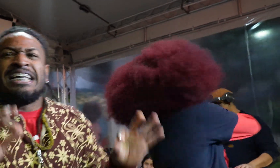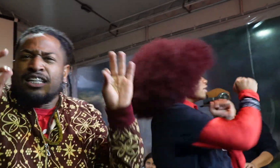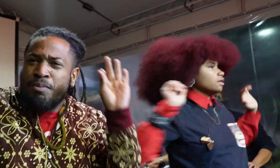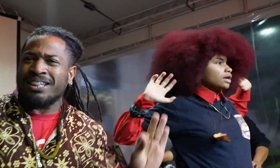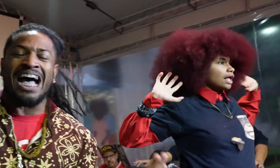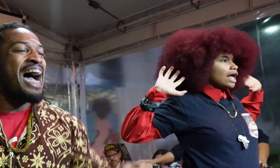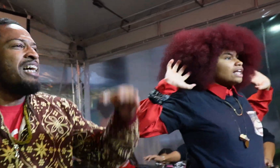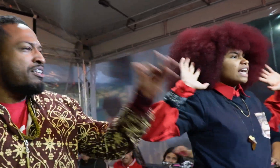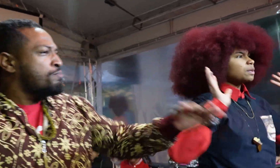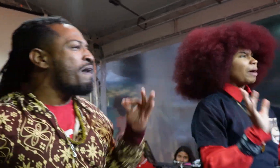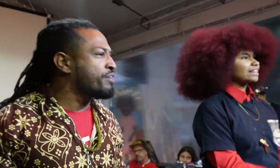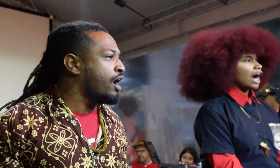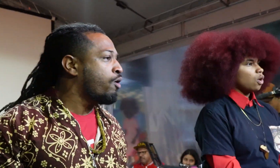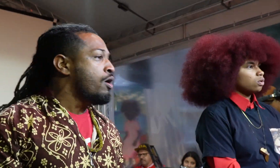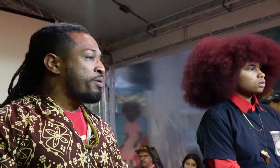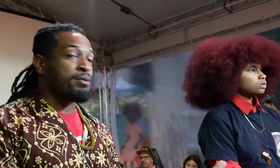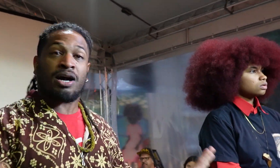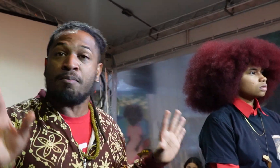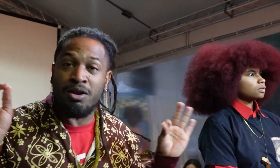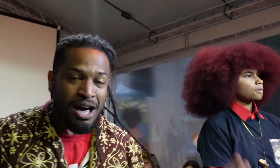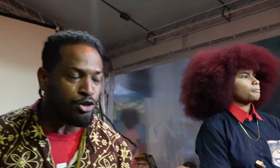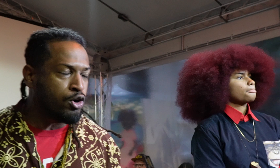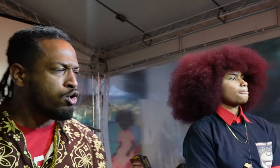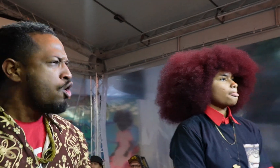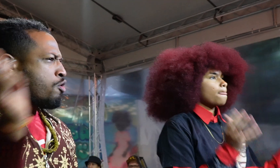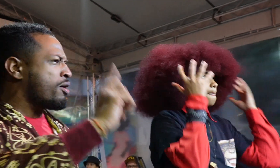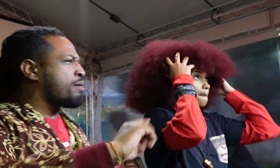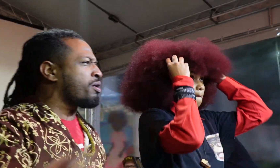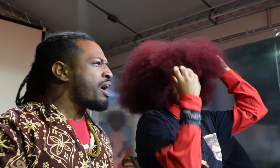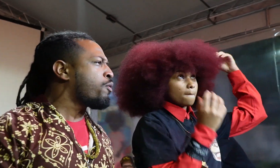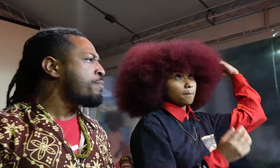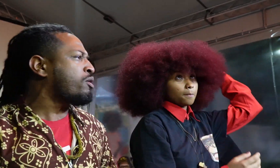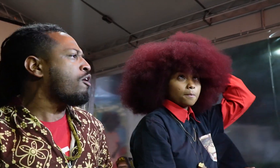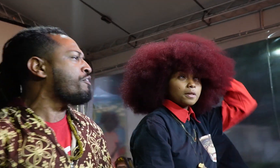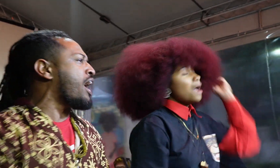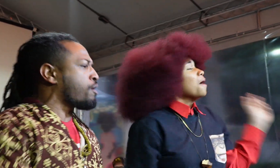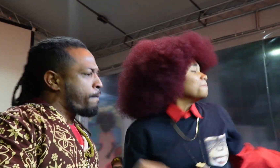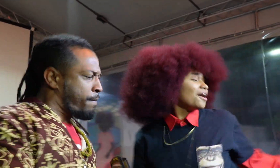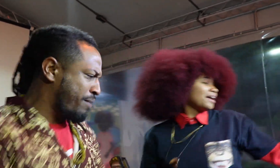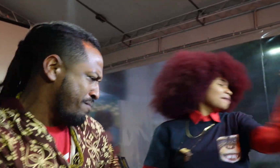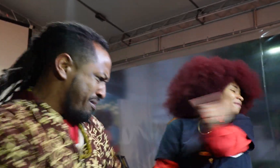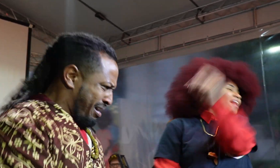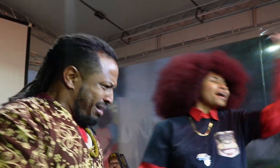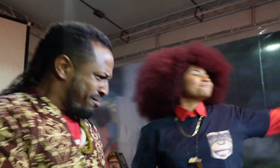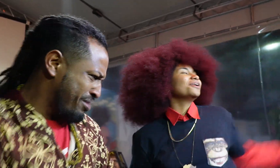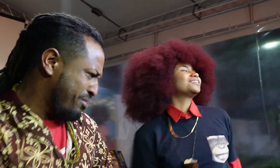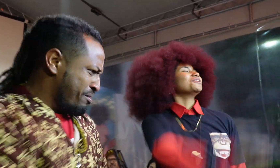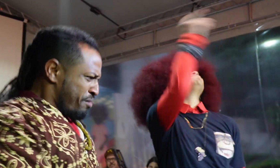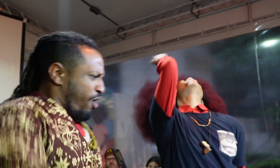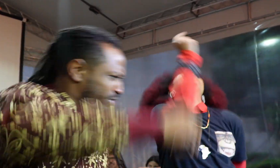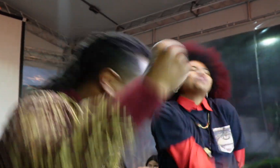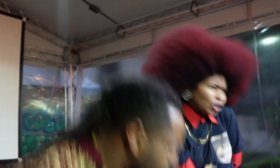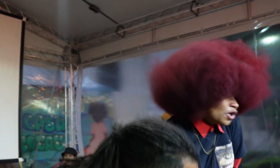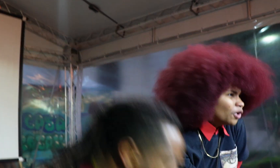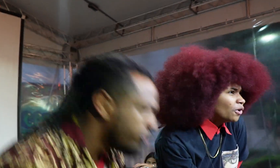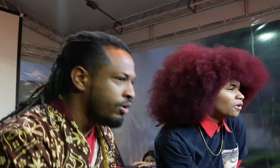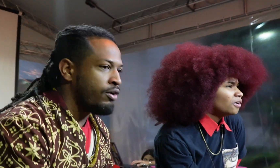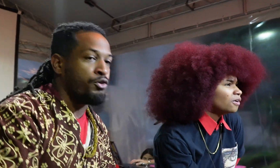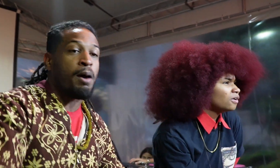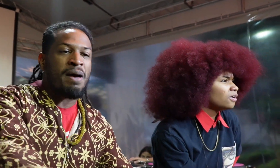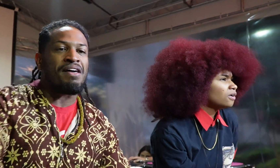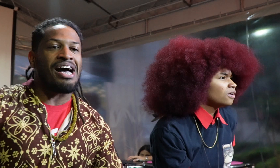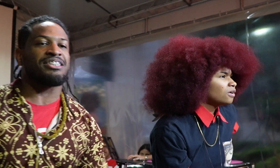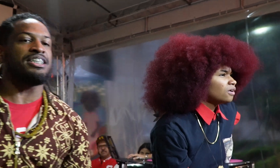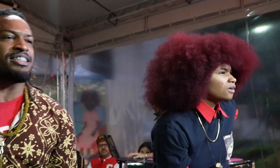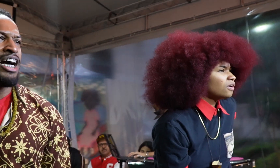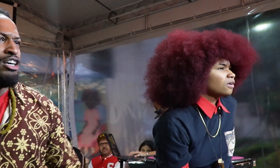saltear e se libertar desse padrão. Porque meu cabelo não é duro, o meu cabelo não é ruim, pelo contrário. Meu cabelo é muito bom, duro.